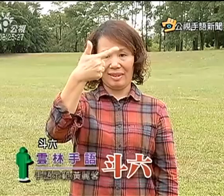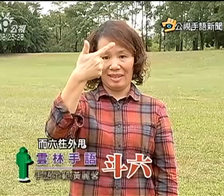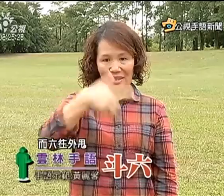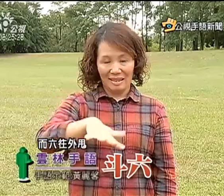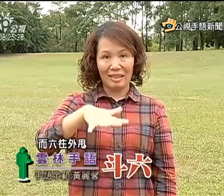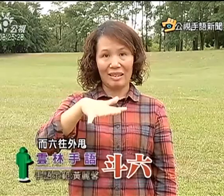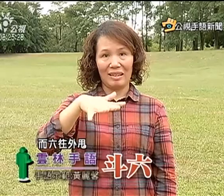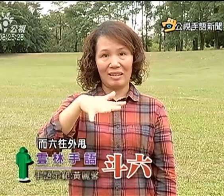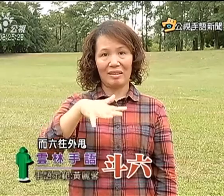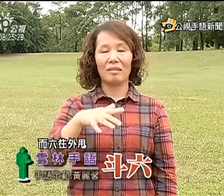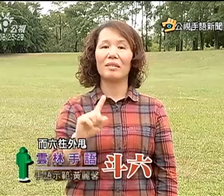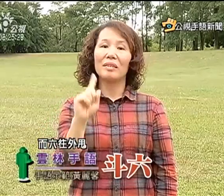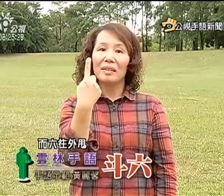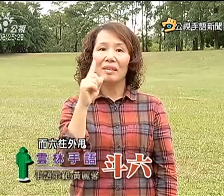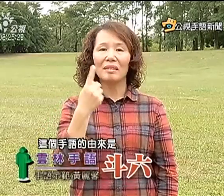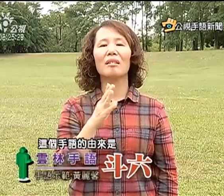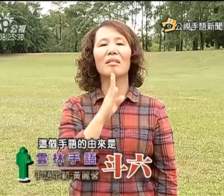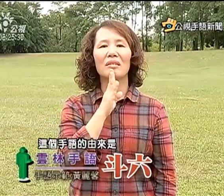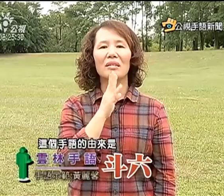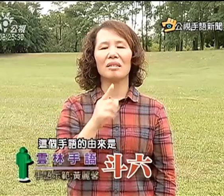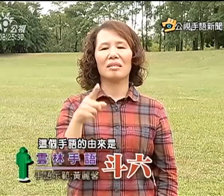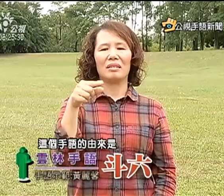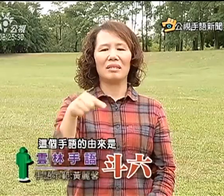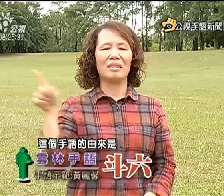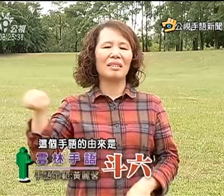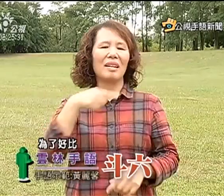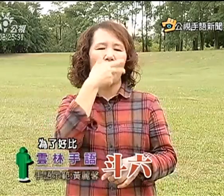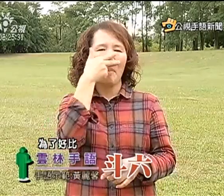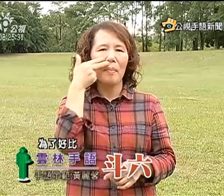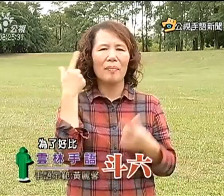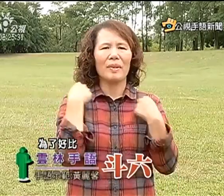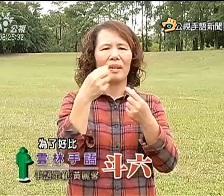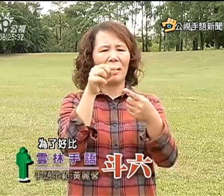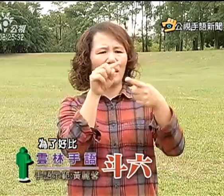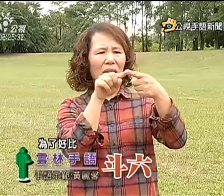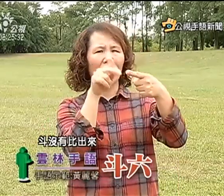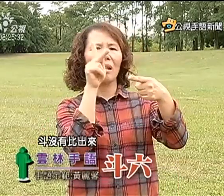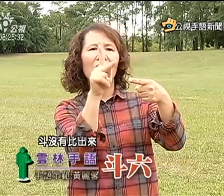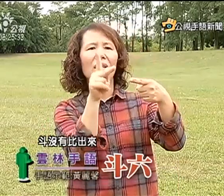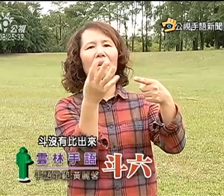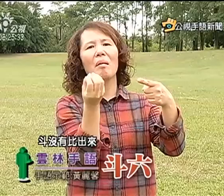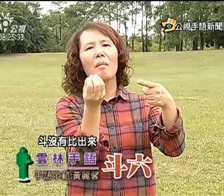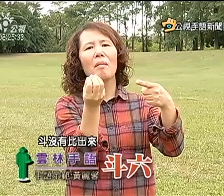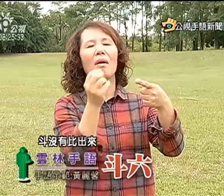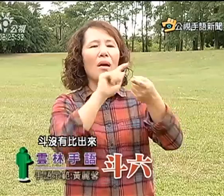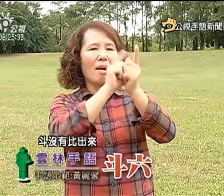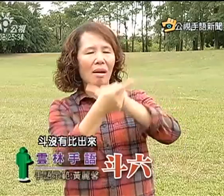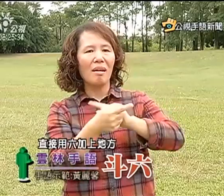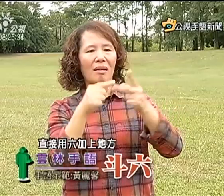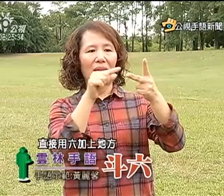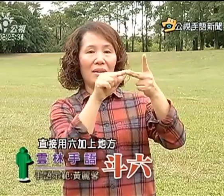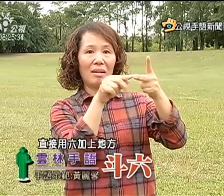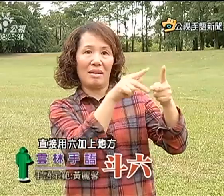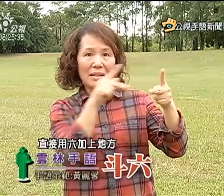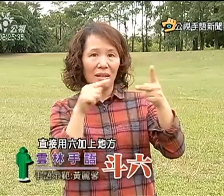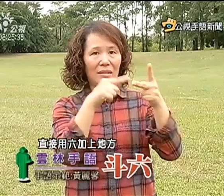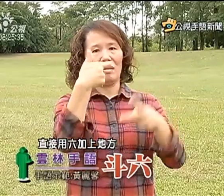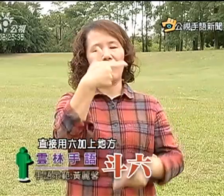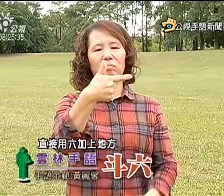而六往外甩，这个手语的由来是，为了好比斗没有比出来，直接用六，加上